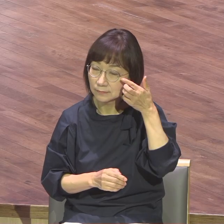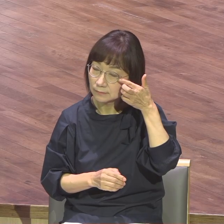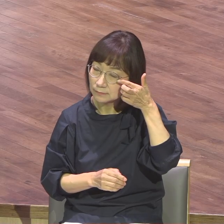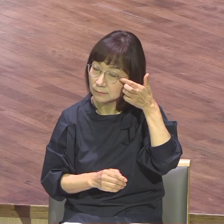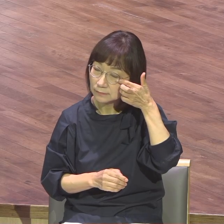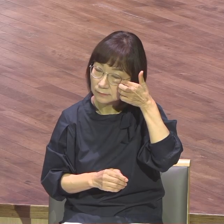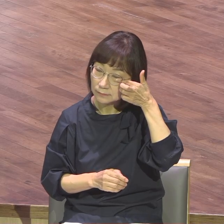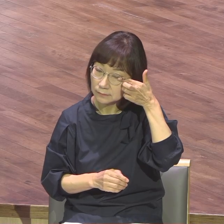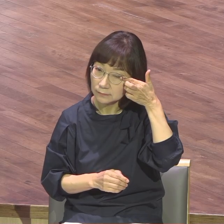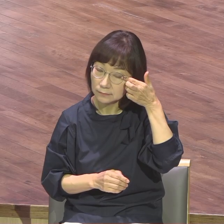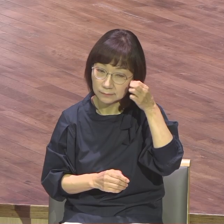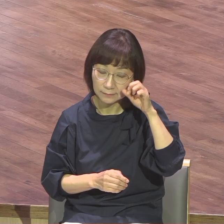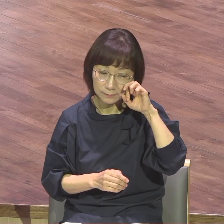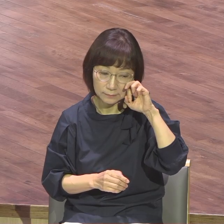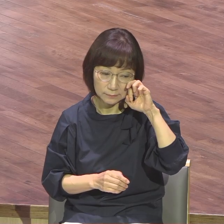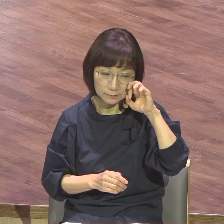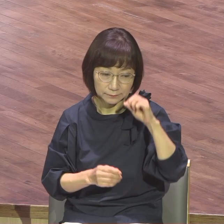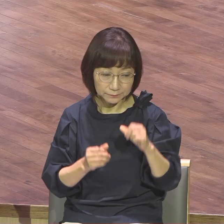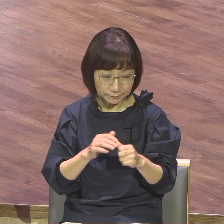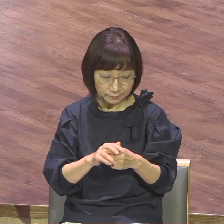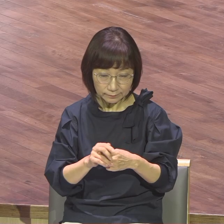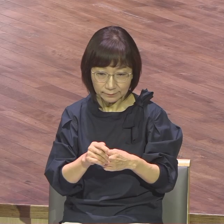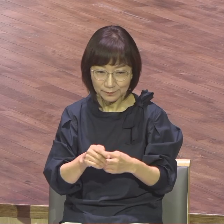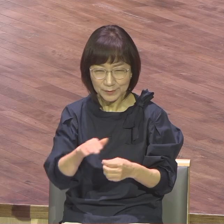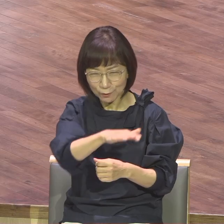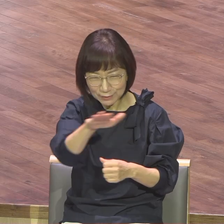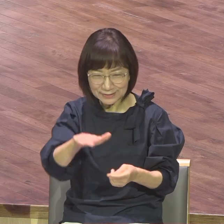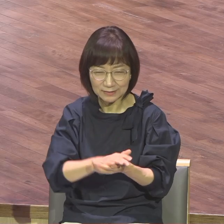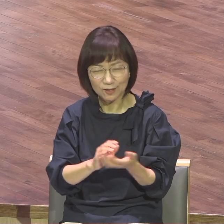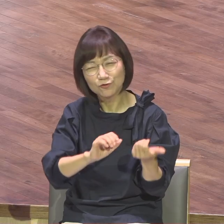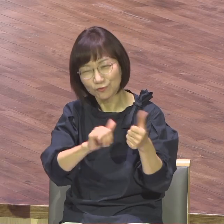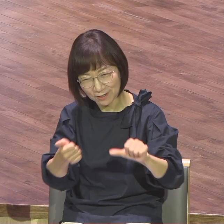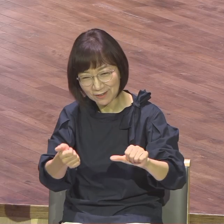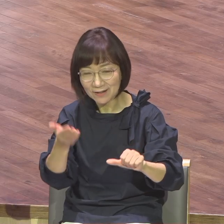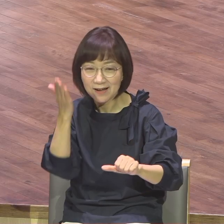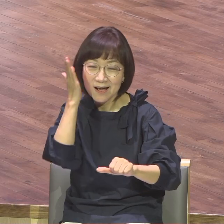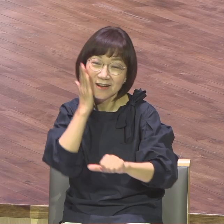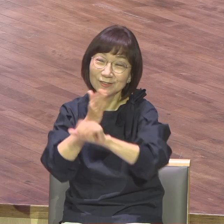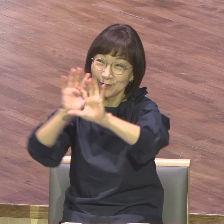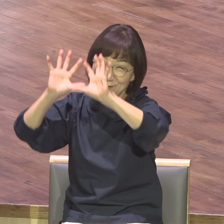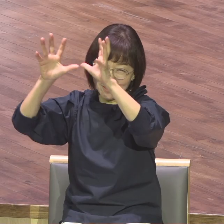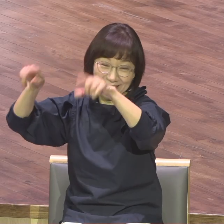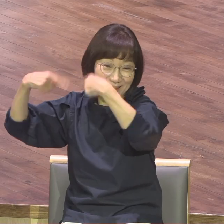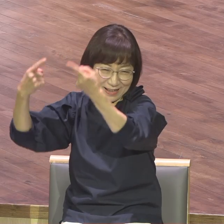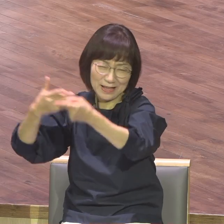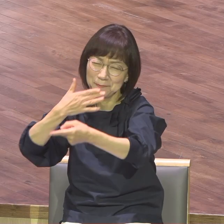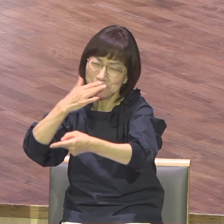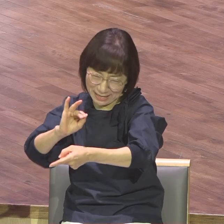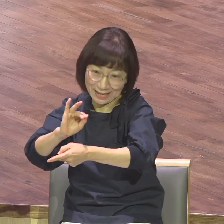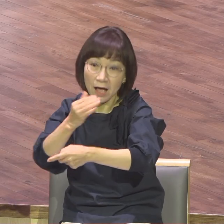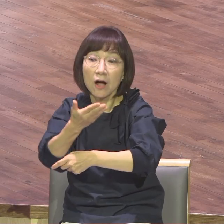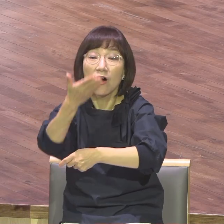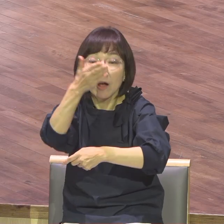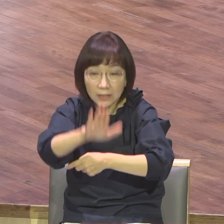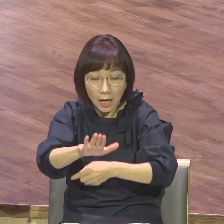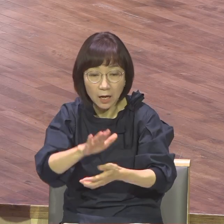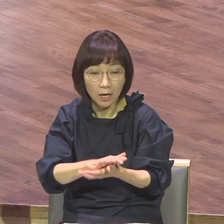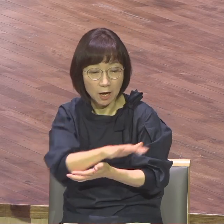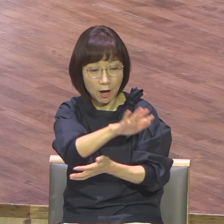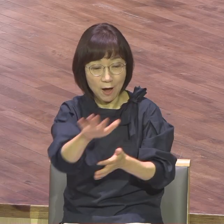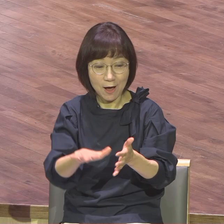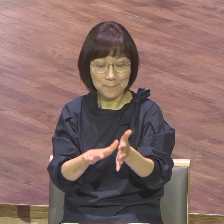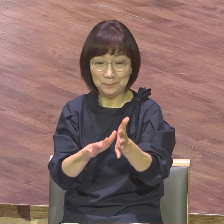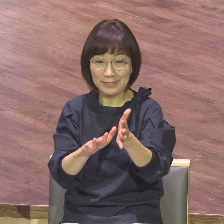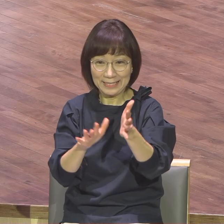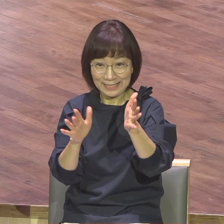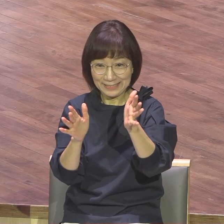누릴 수 있는 이 신분은 변함이 없고 여러분은 예수 믿는 순간에